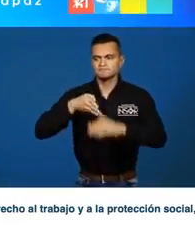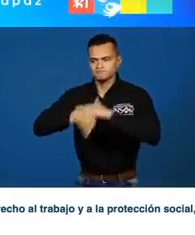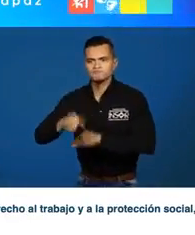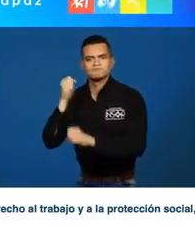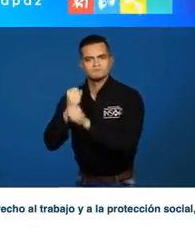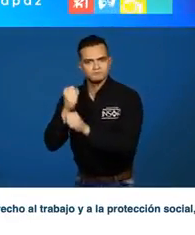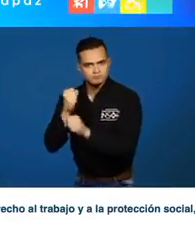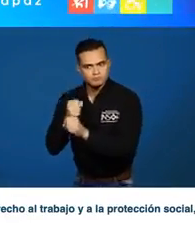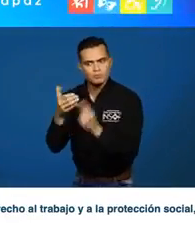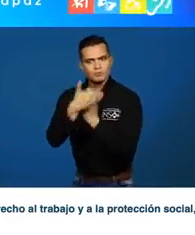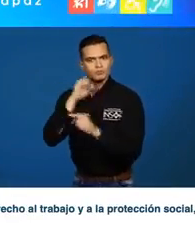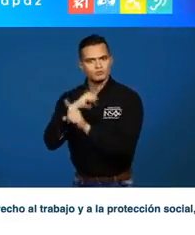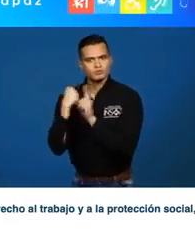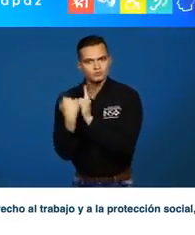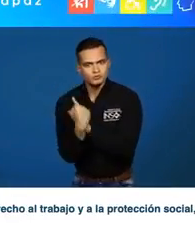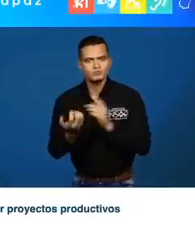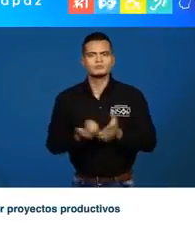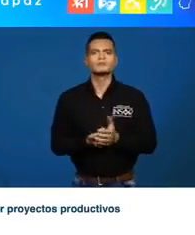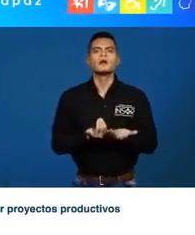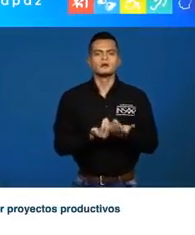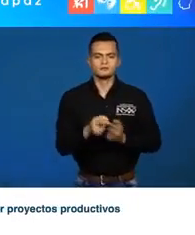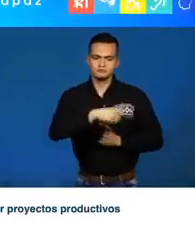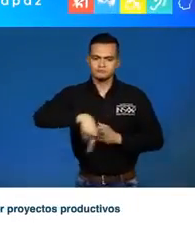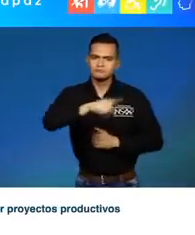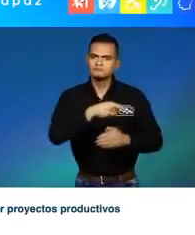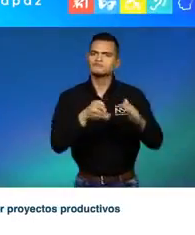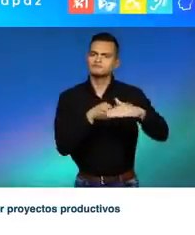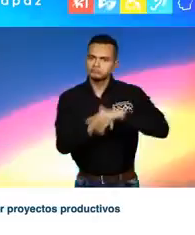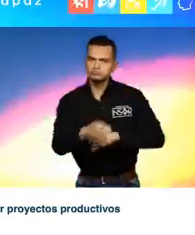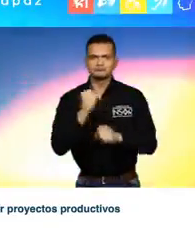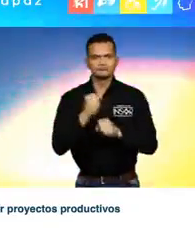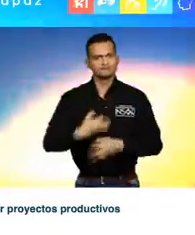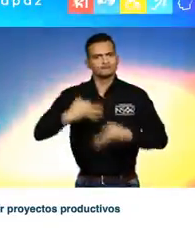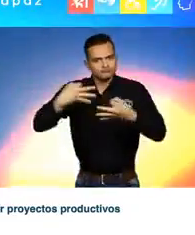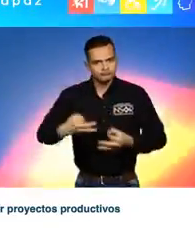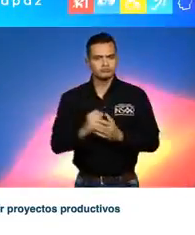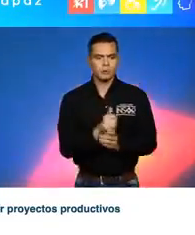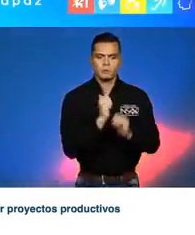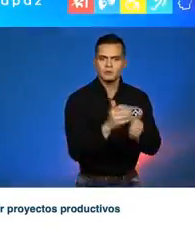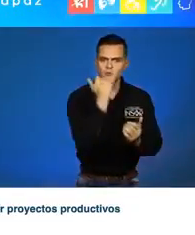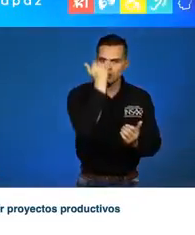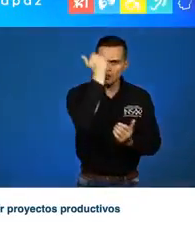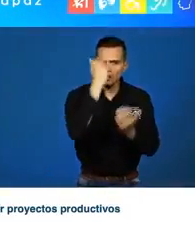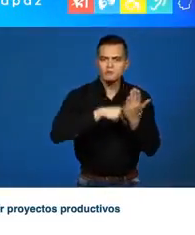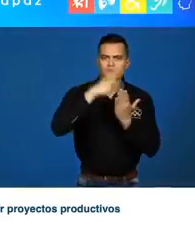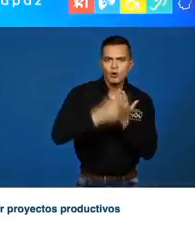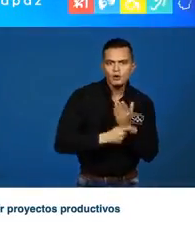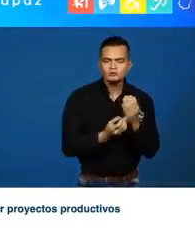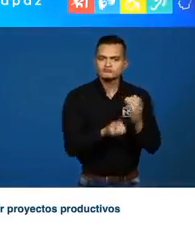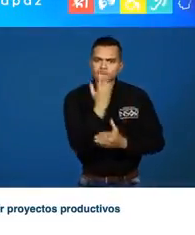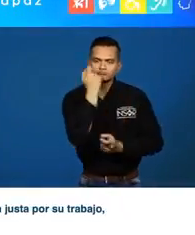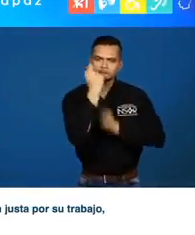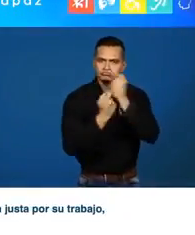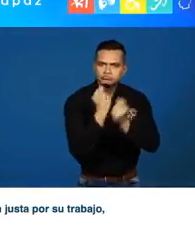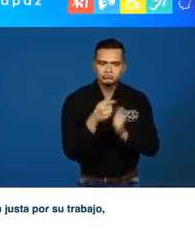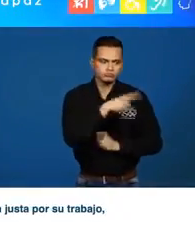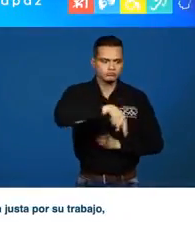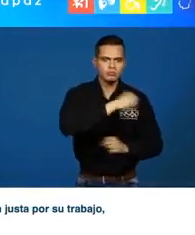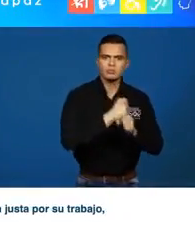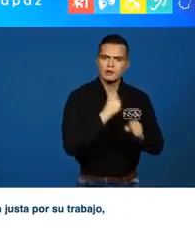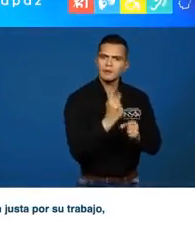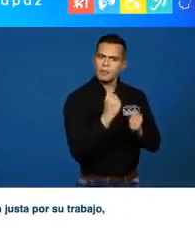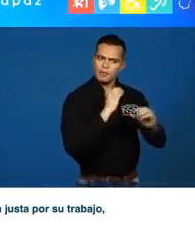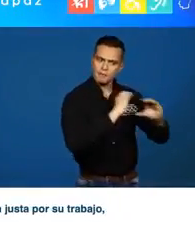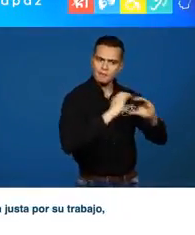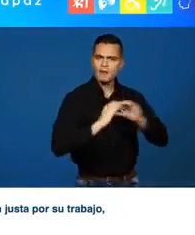trabajo y a la protección social, a recibir un empleo digno, a tener proyectos productivos y recibir una compensación justa por su